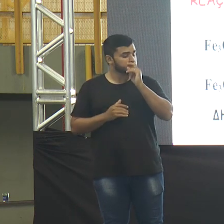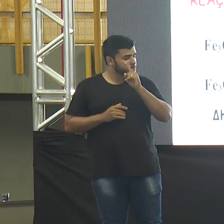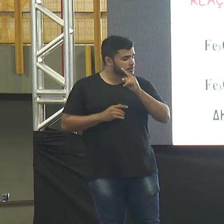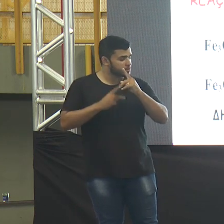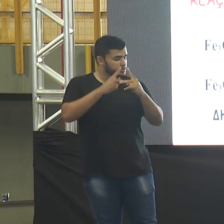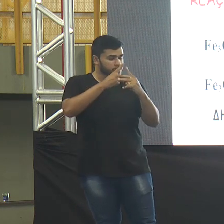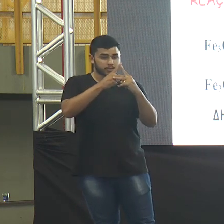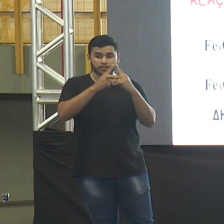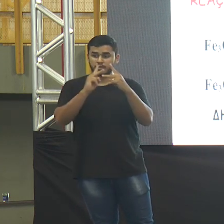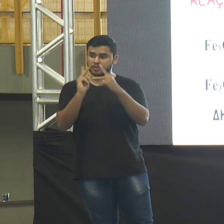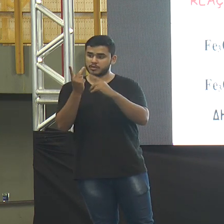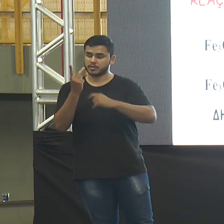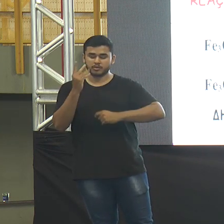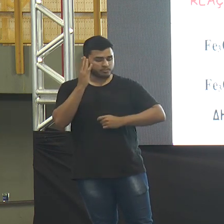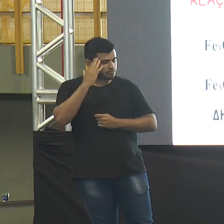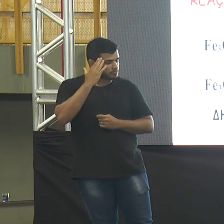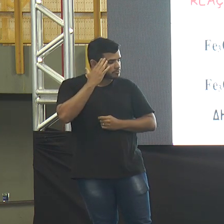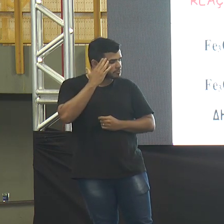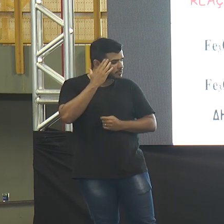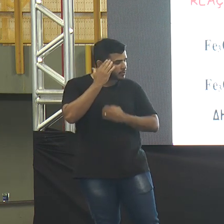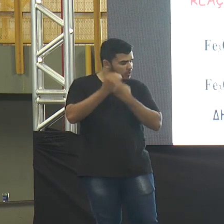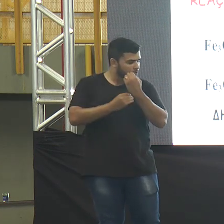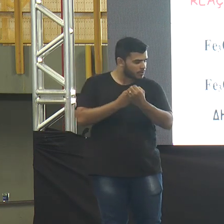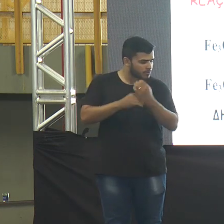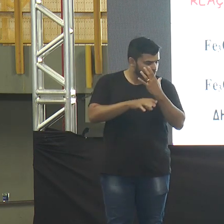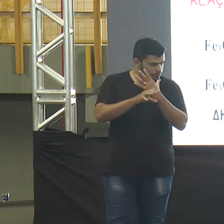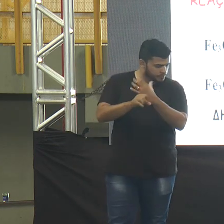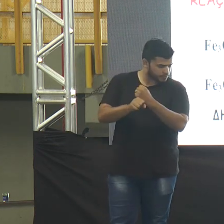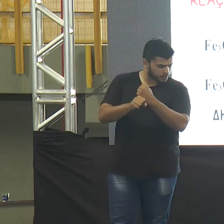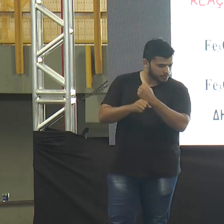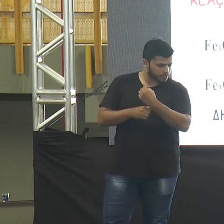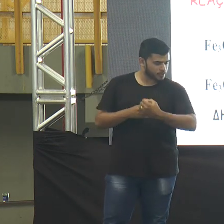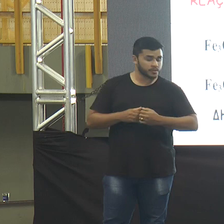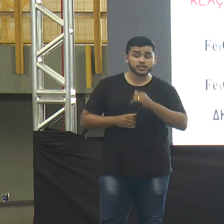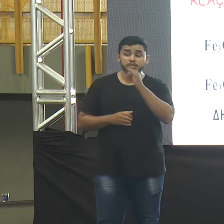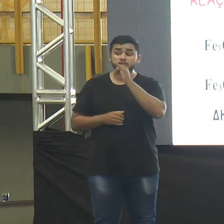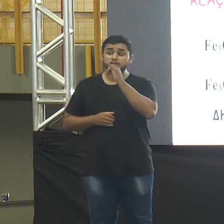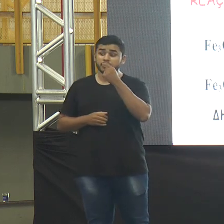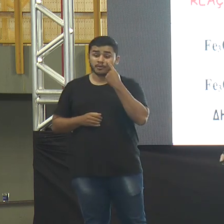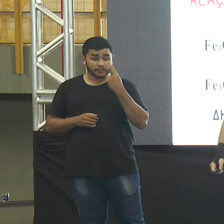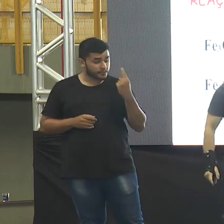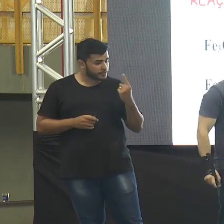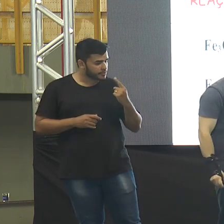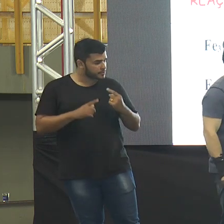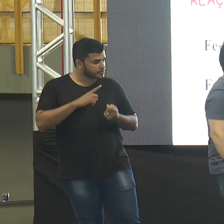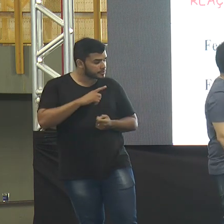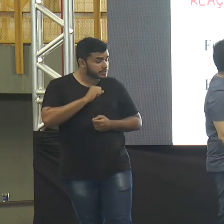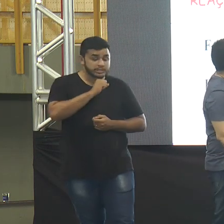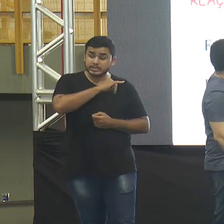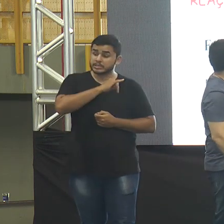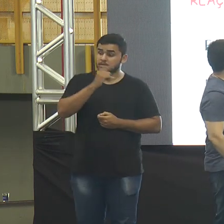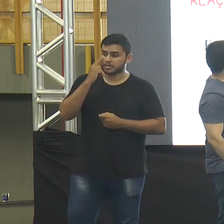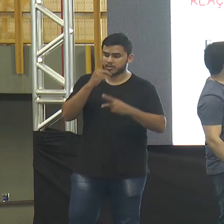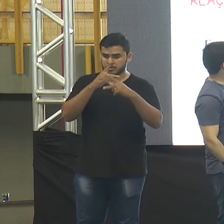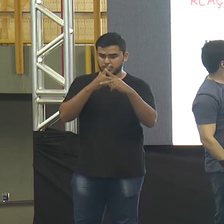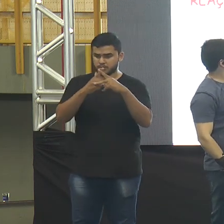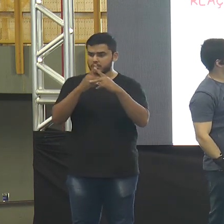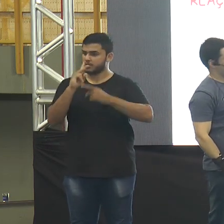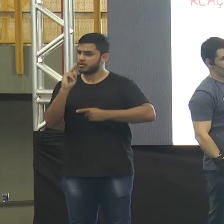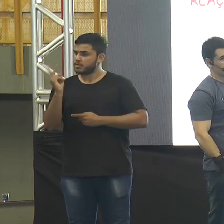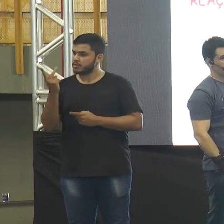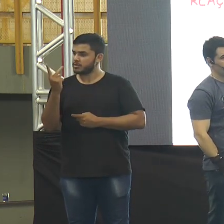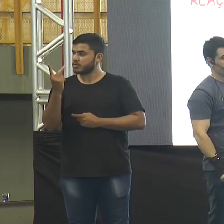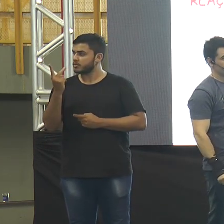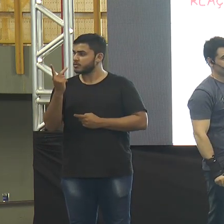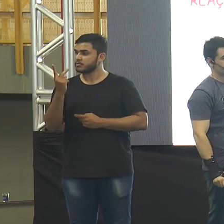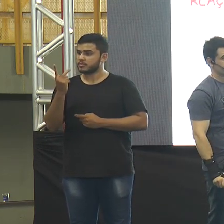lado dos produtos. Como assim, Levi, do lado dos produtos? Você está observando que quando você olha para o ΔH, ele está fora